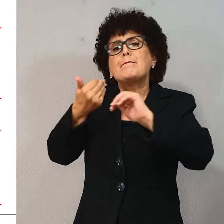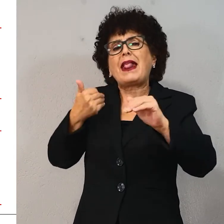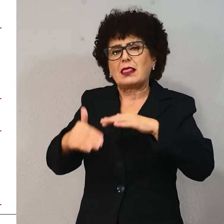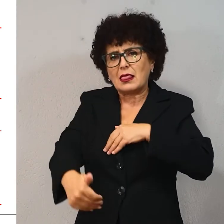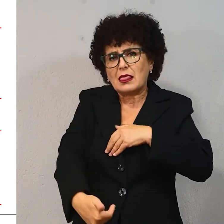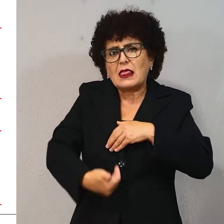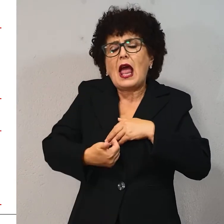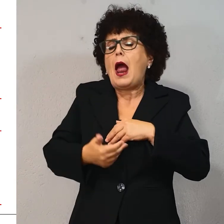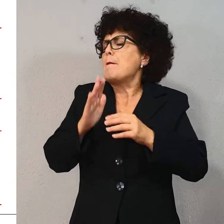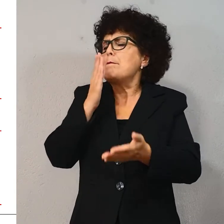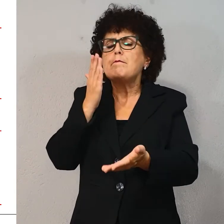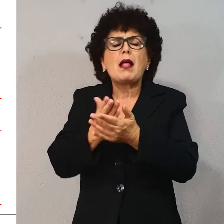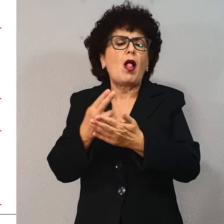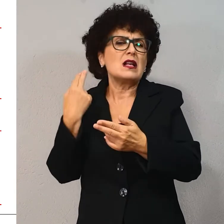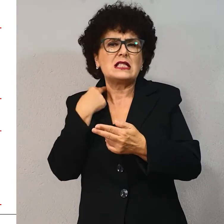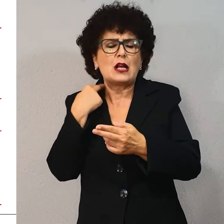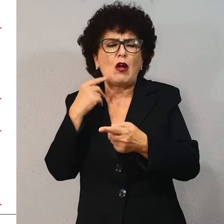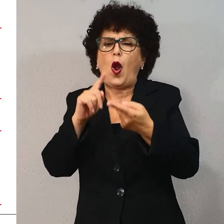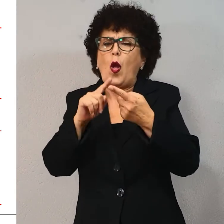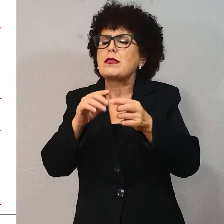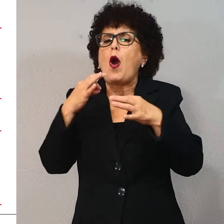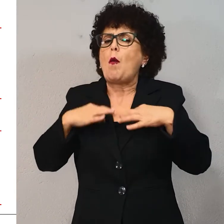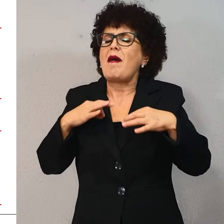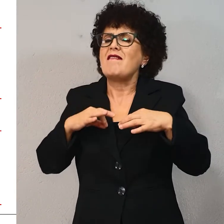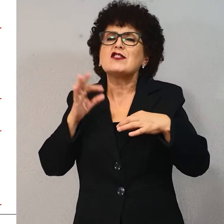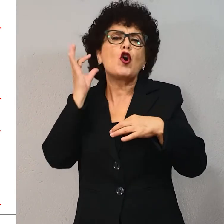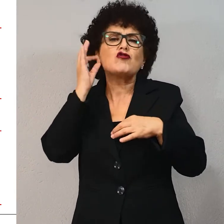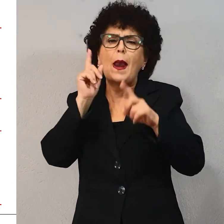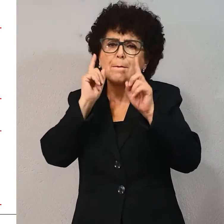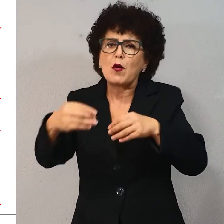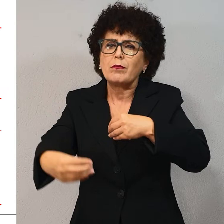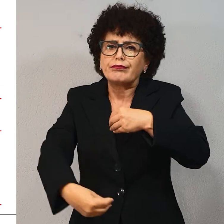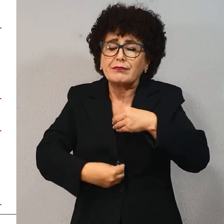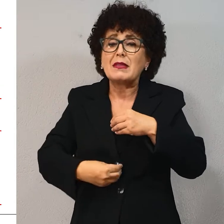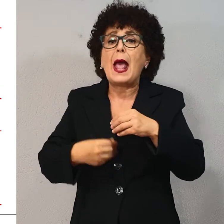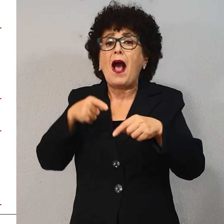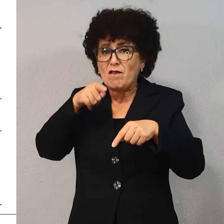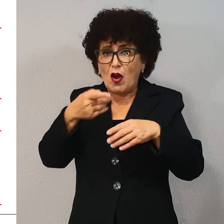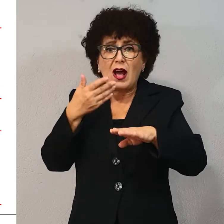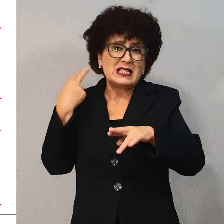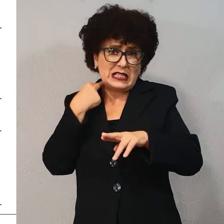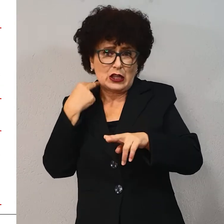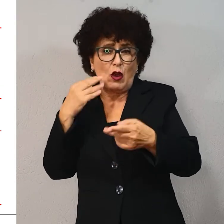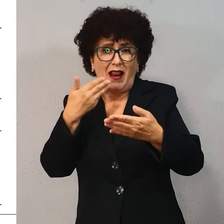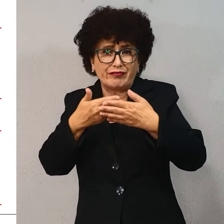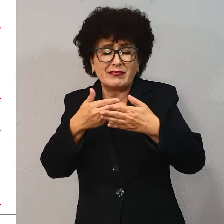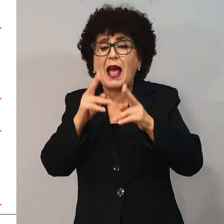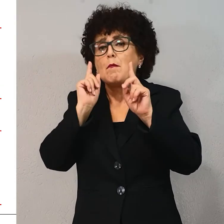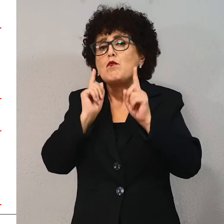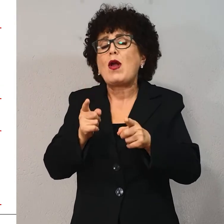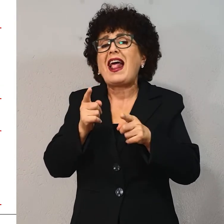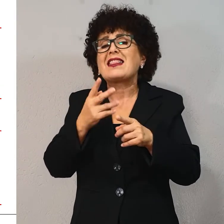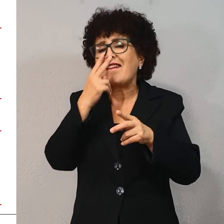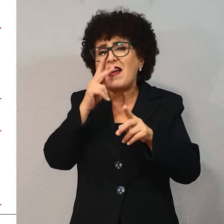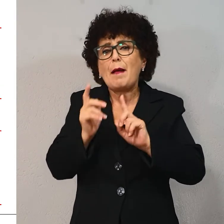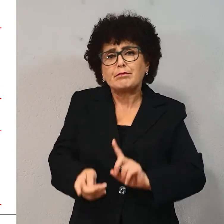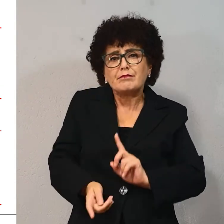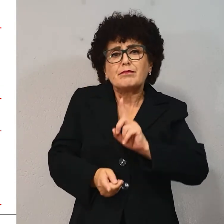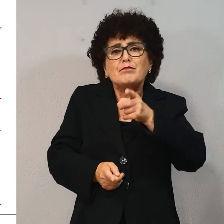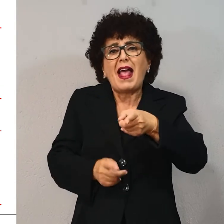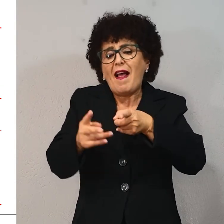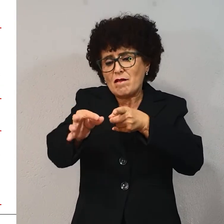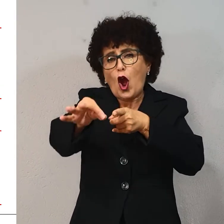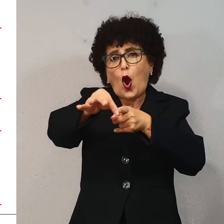почетокот на каков било сексуален контакт. При сексуалниот однос мора да се внимава пенисот да влегува во